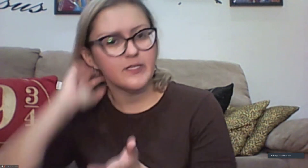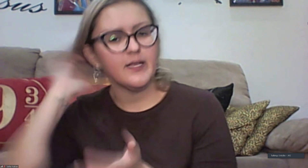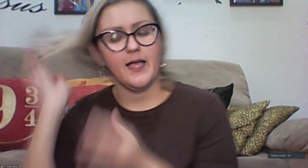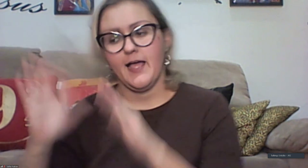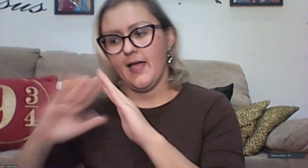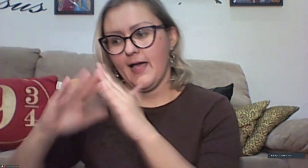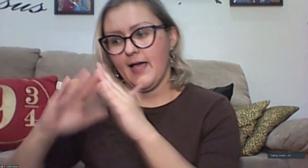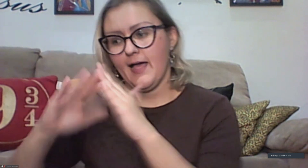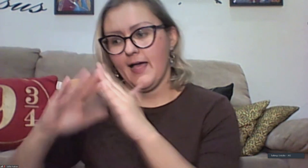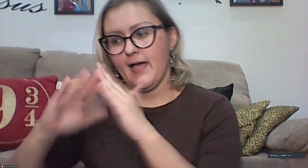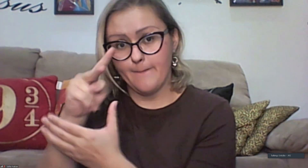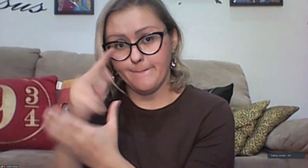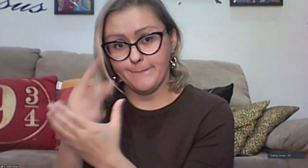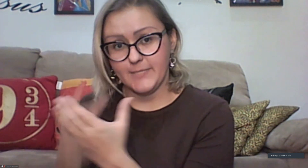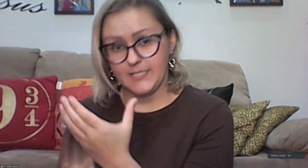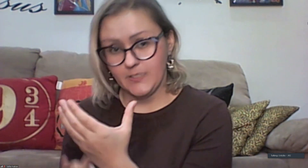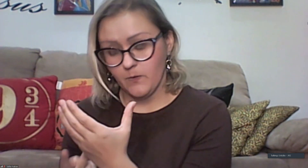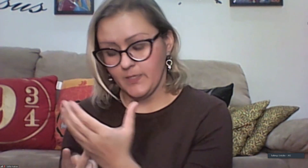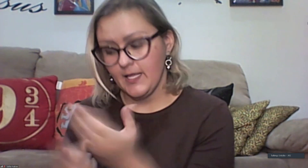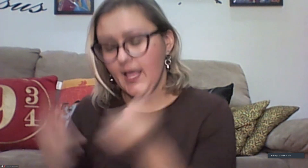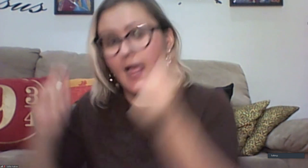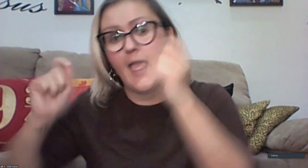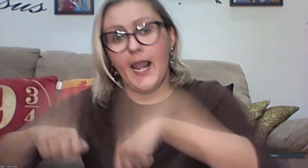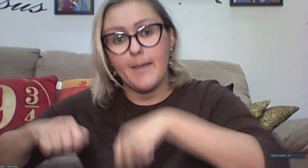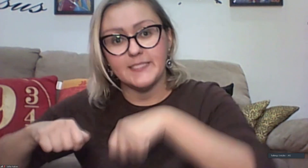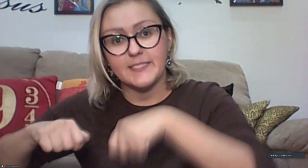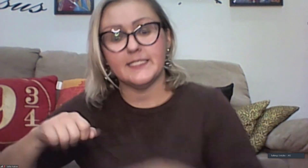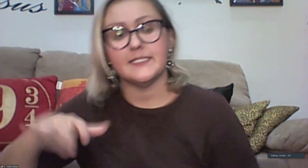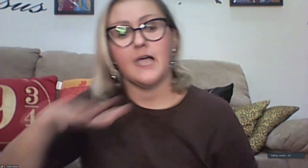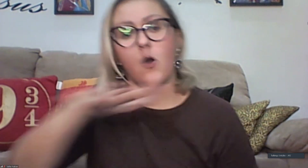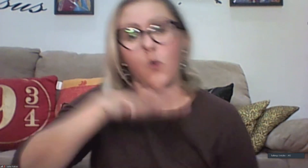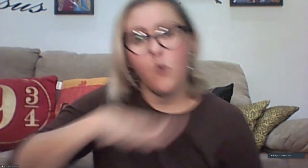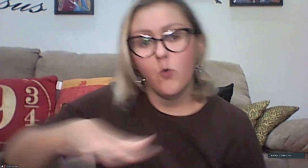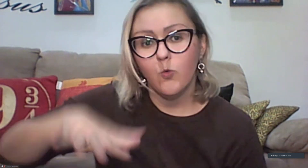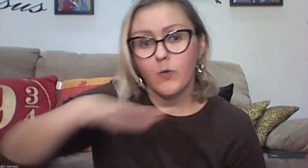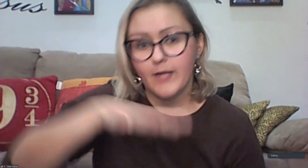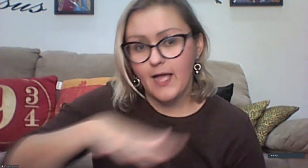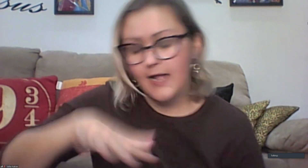exemplo. Então ele precisa trabalhar as duas línguas. De verdade, ele precisa